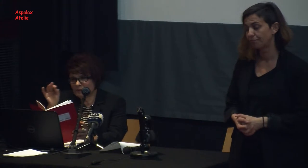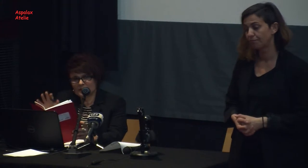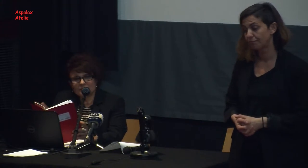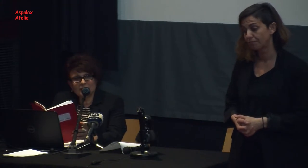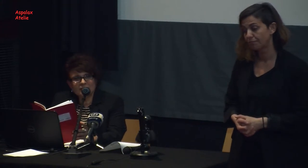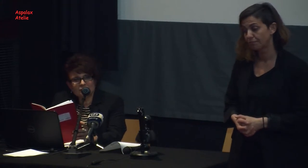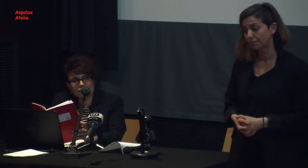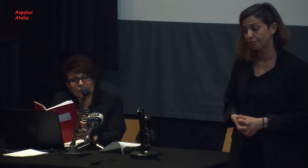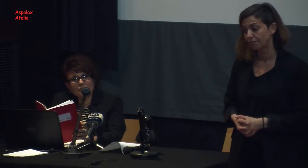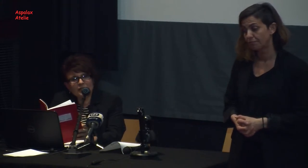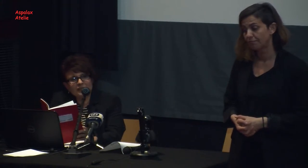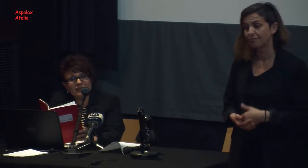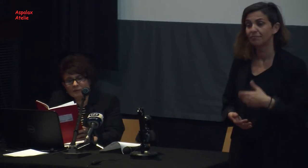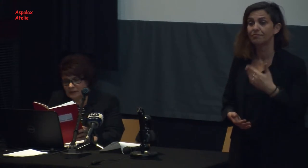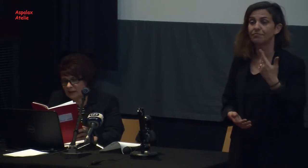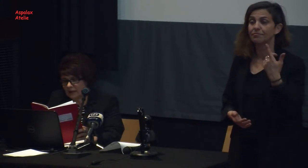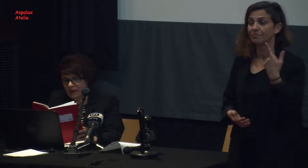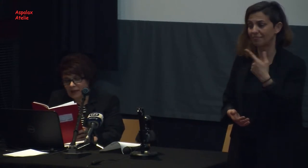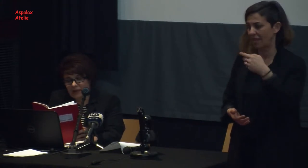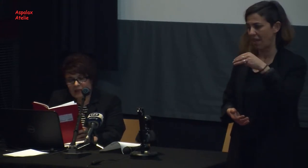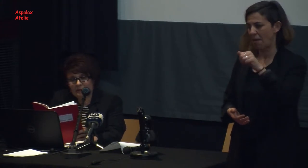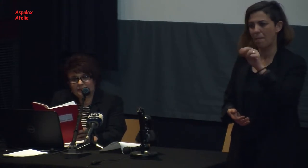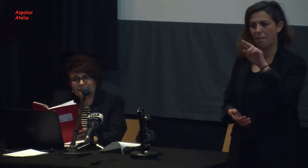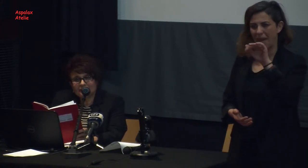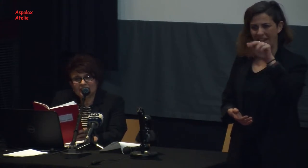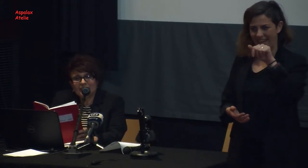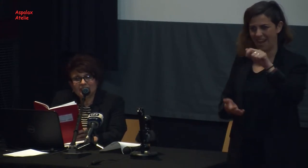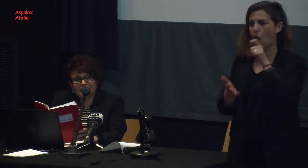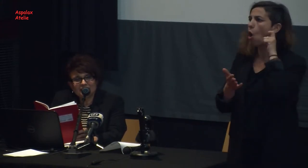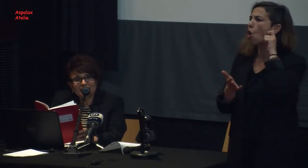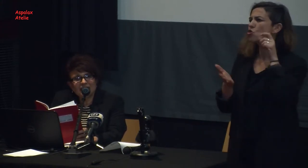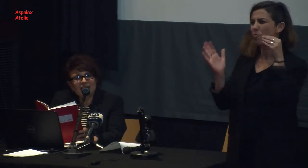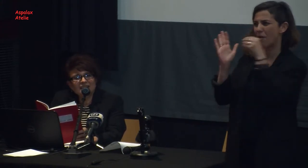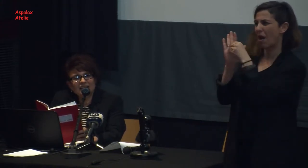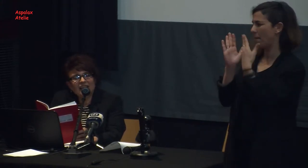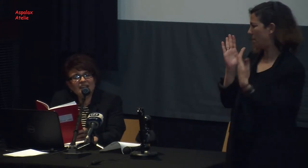που έγραψε η Μαρίνα το όνομά μου, έχει γράψει